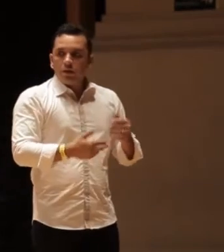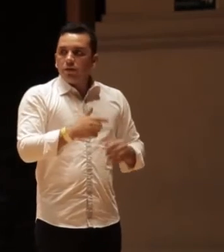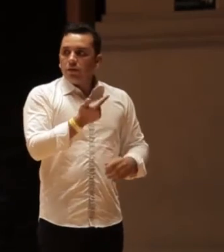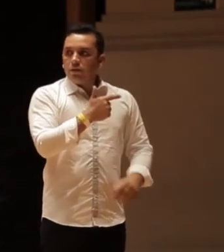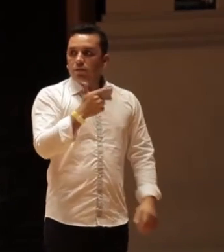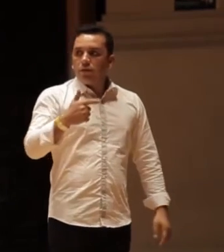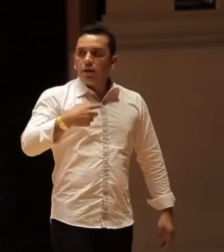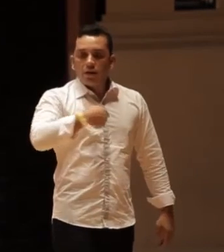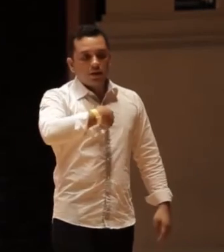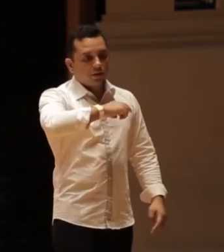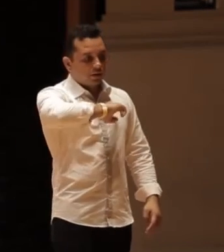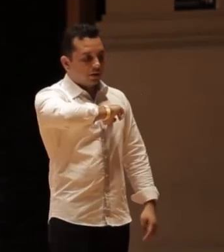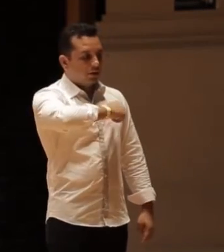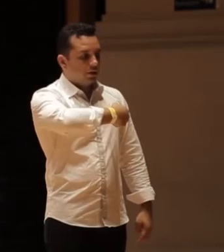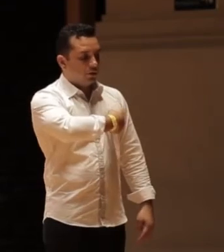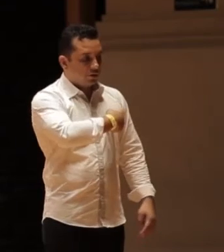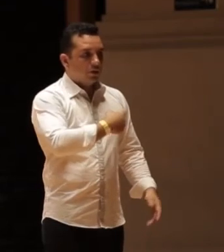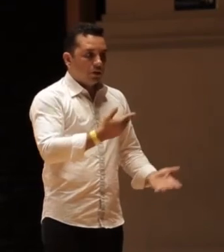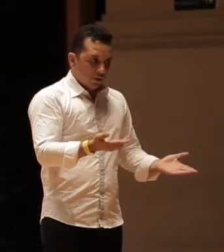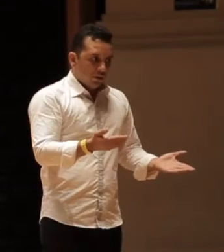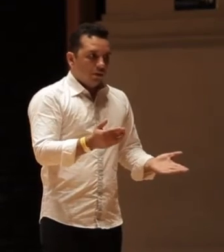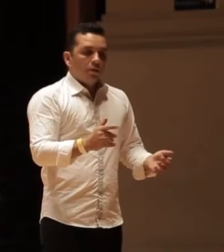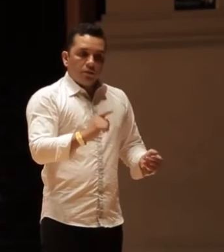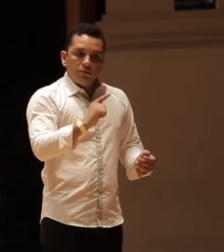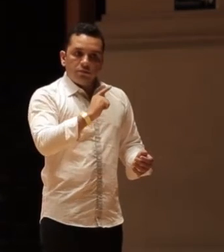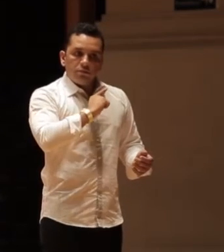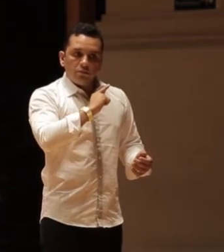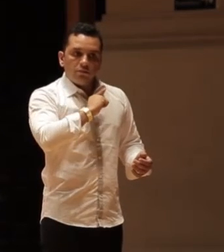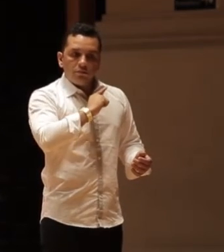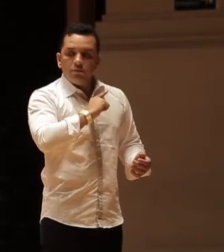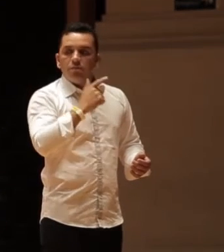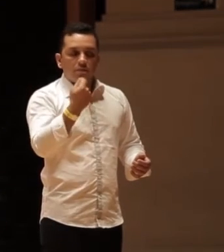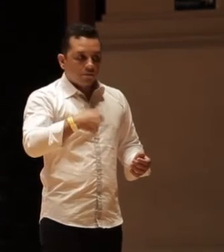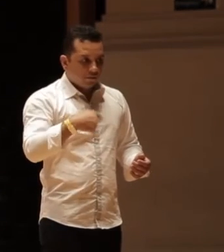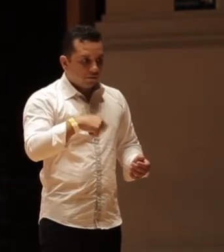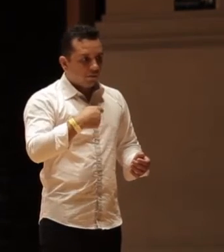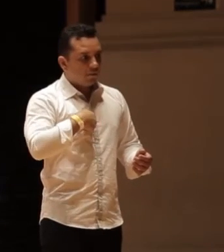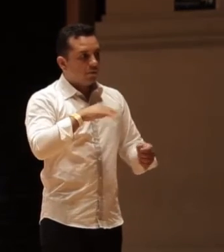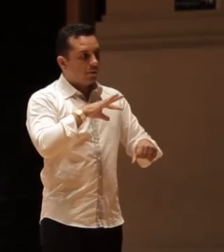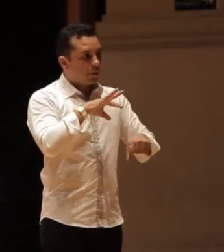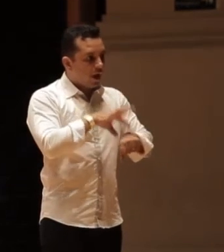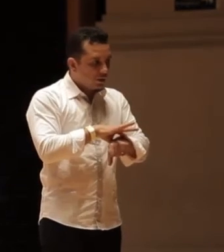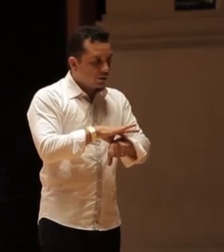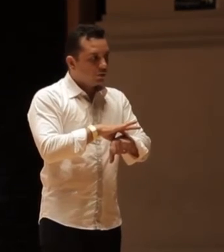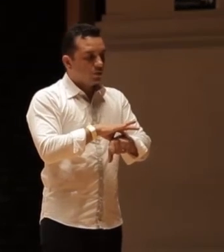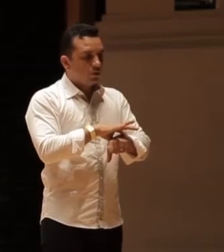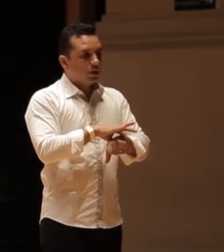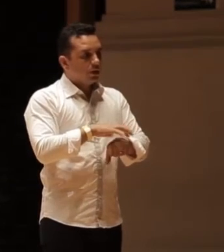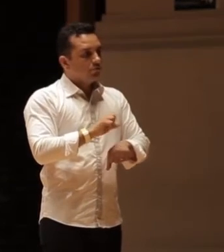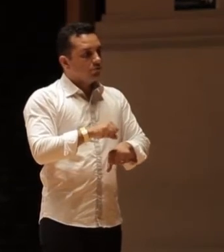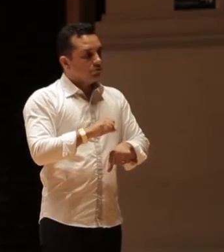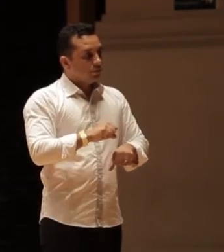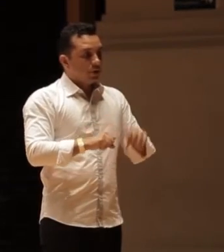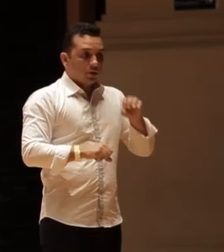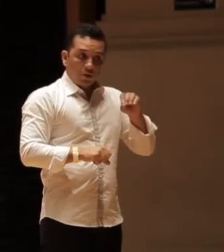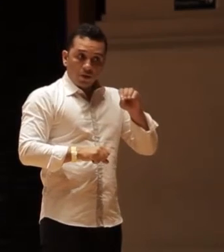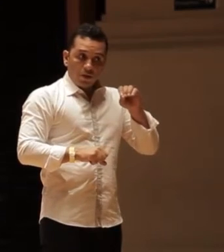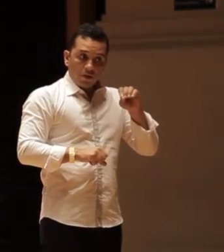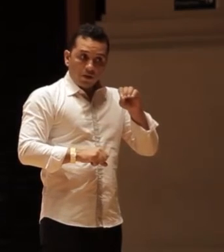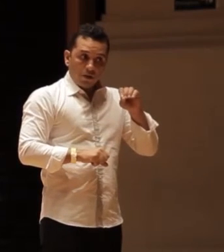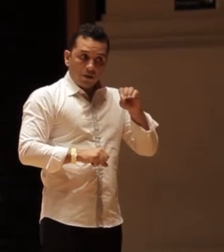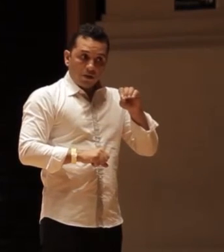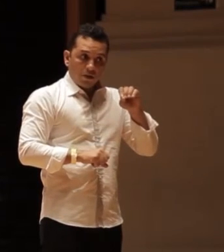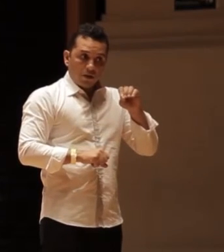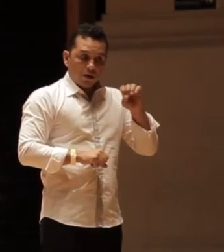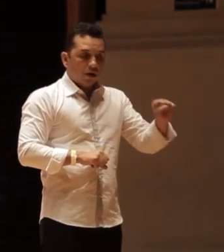sentido na bbb você tem um fundo garantidor que que assegura os gostos e bolsos mas o oeste precisa ter